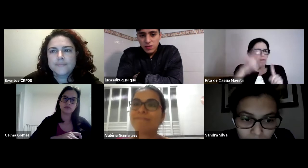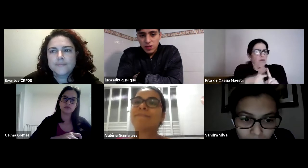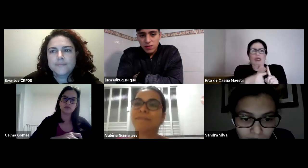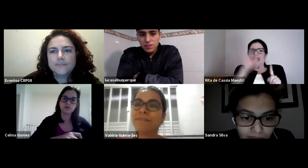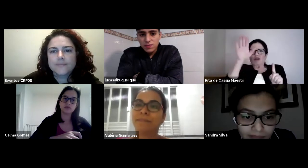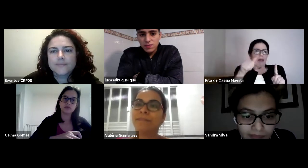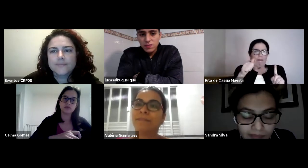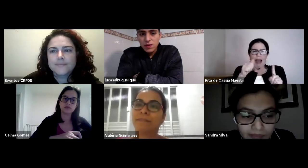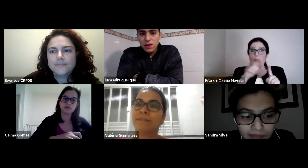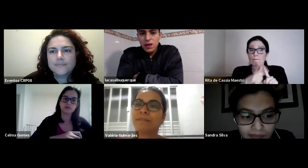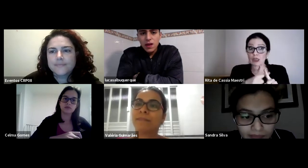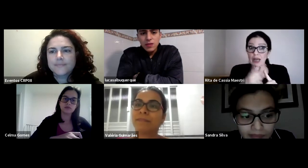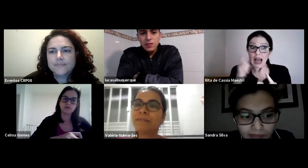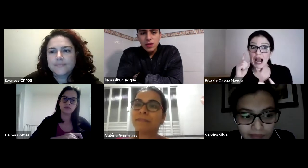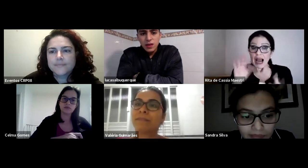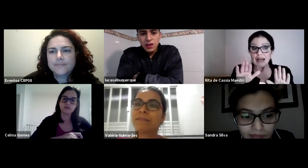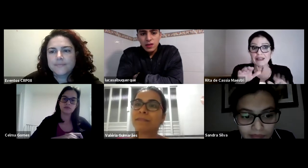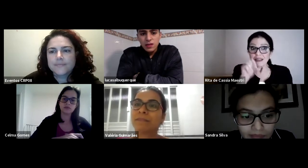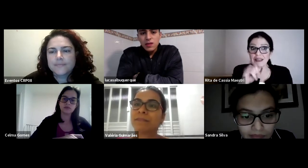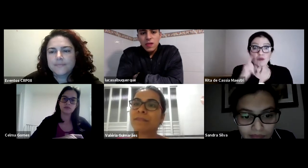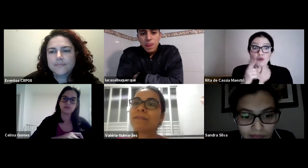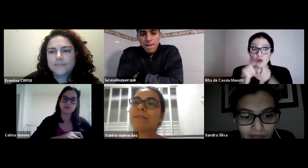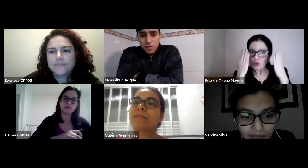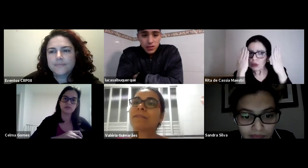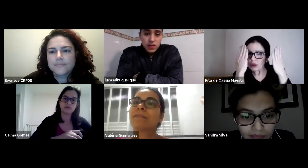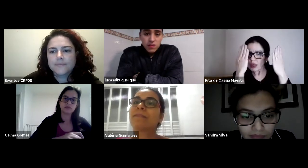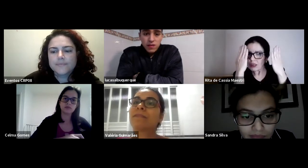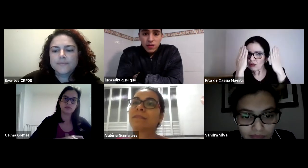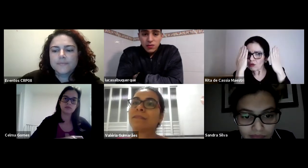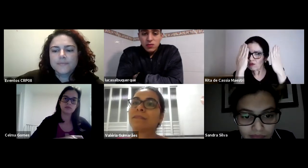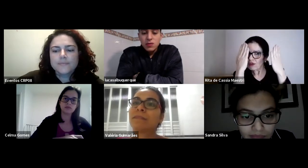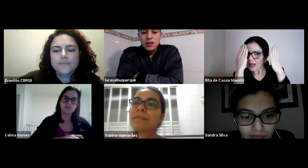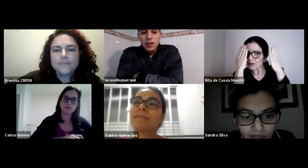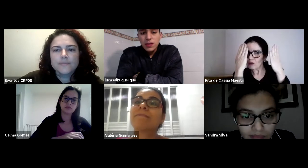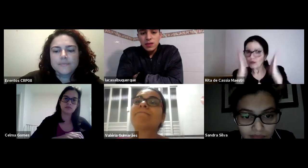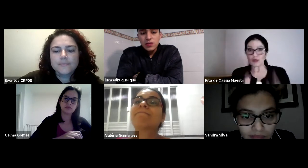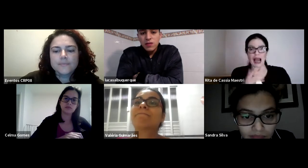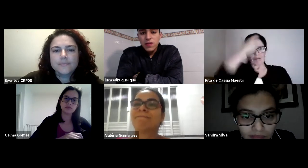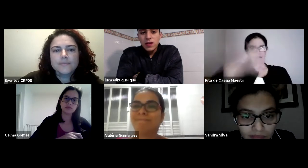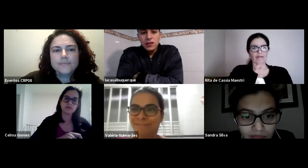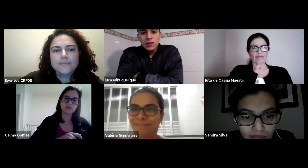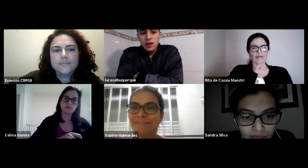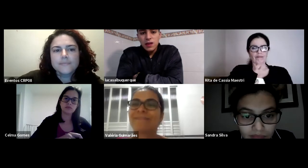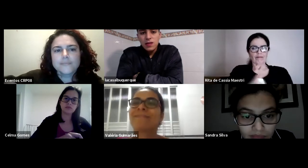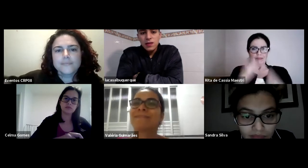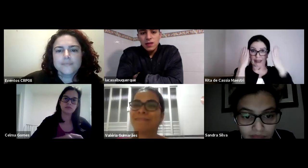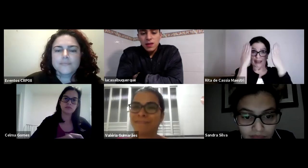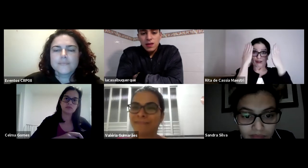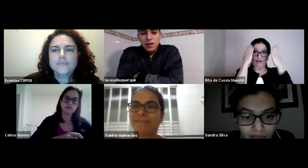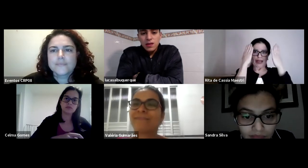dessa forma. Mas por quê? Você chama a família. O surdo tem sempre essa desconfiança,